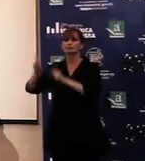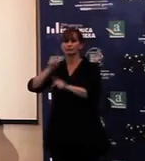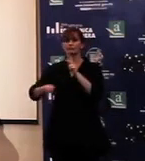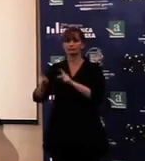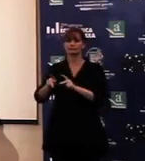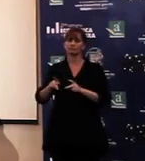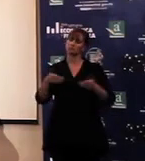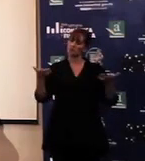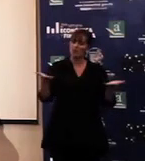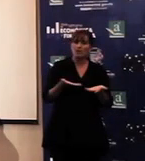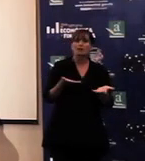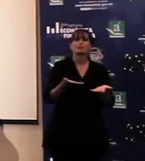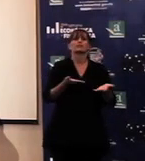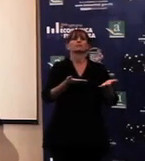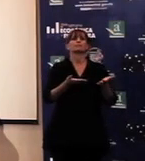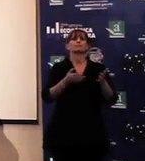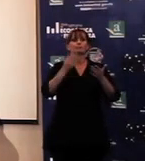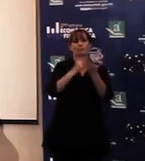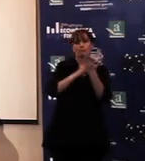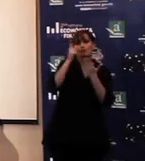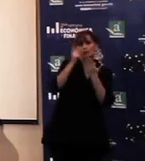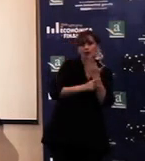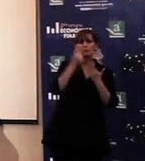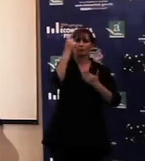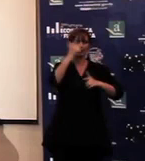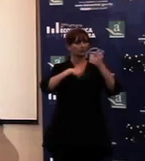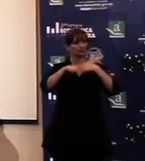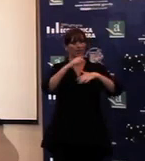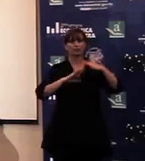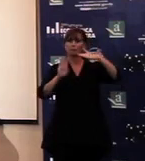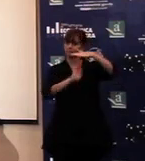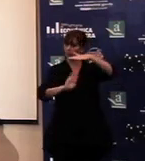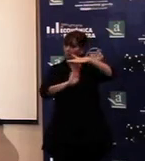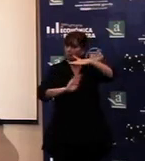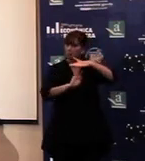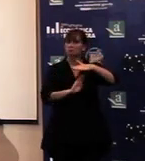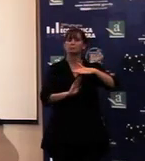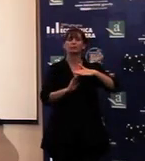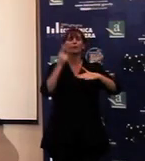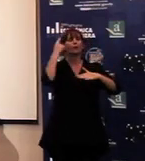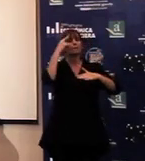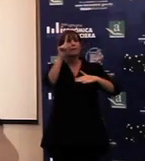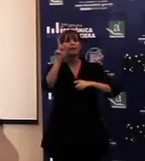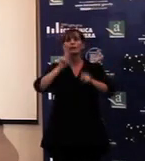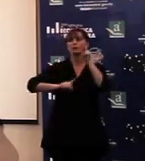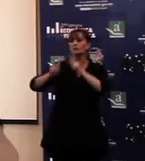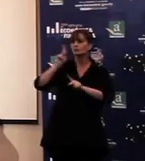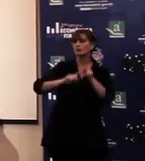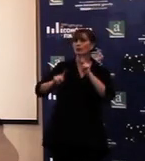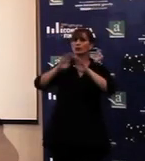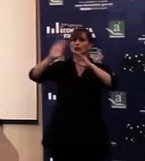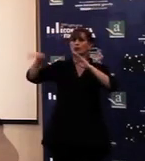un programa de lengua de señas básico, para que la comunidad sorda, como decía Michelle al principio,